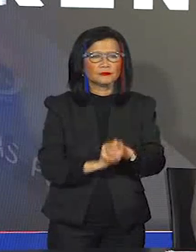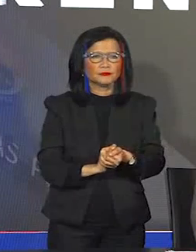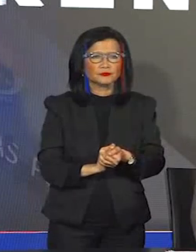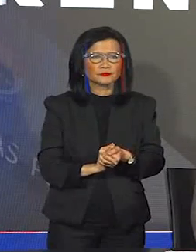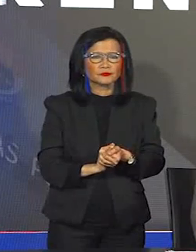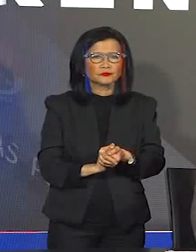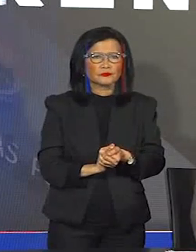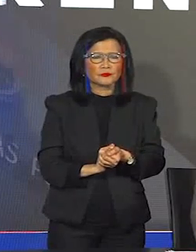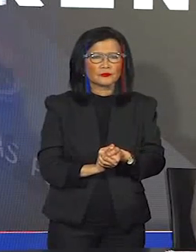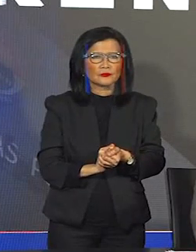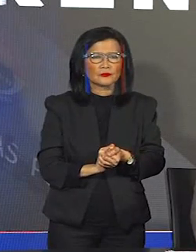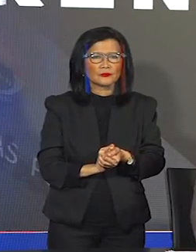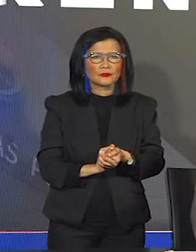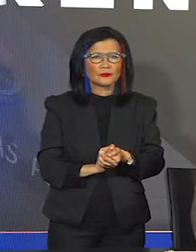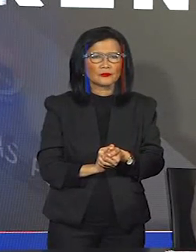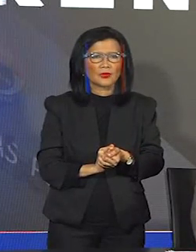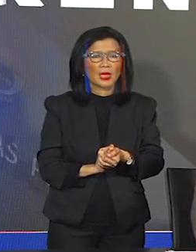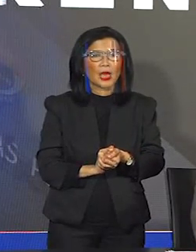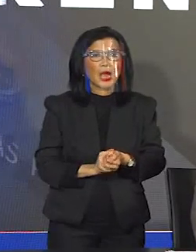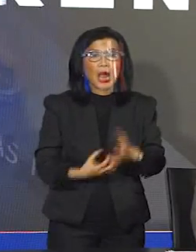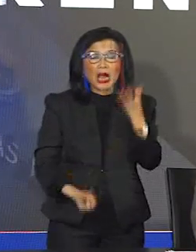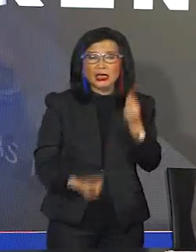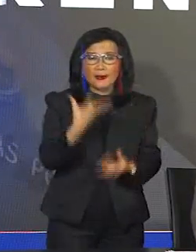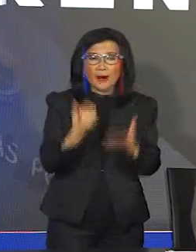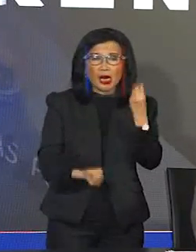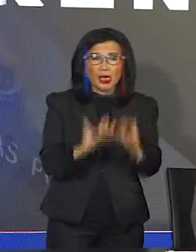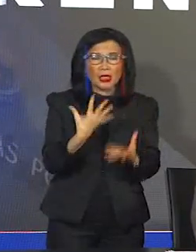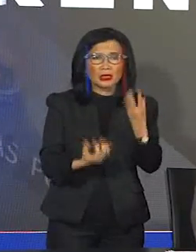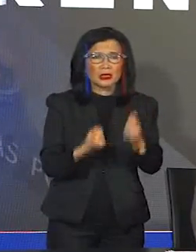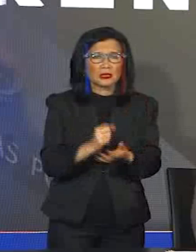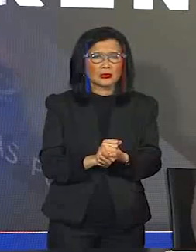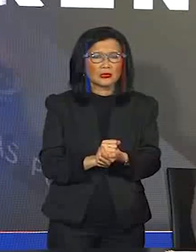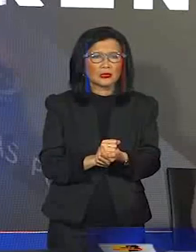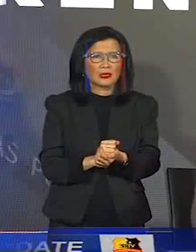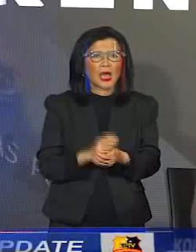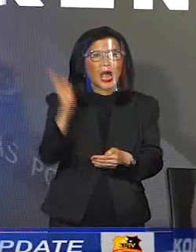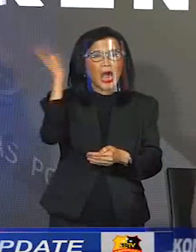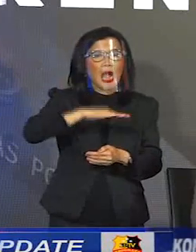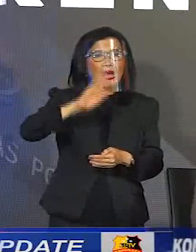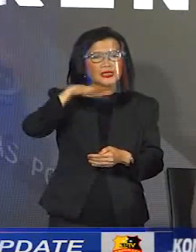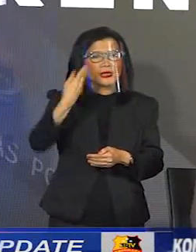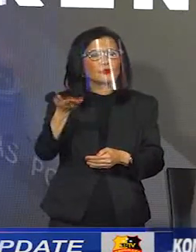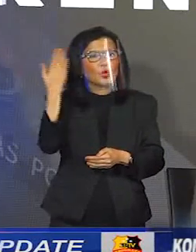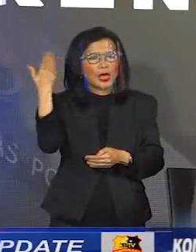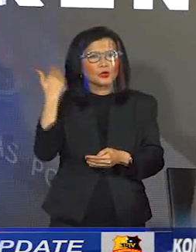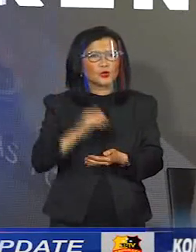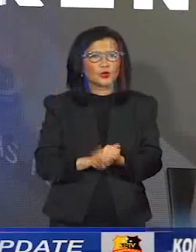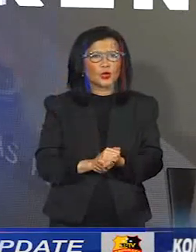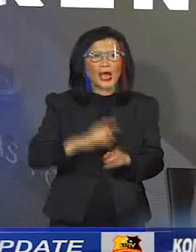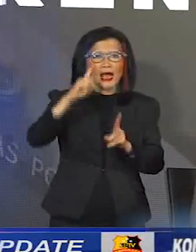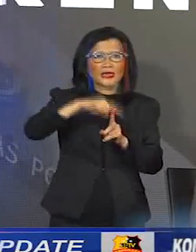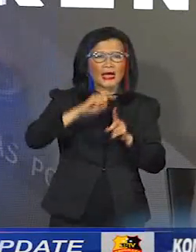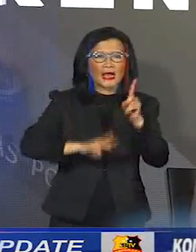Seperti kita ketahui, insiden kebakaran yang terjadi pada hari Sabtu lalu,